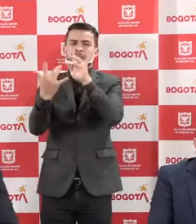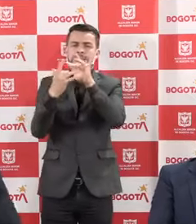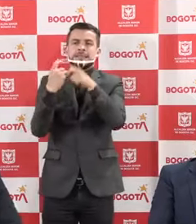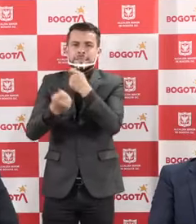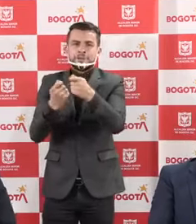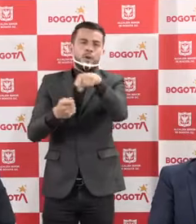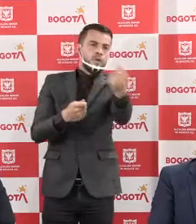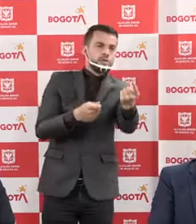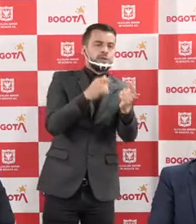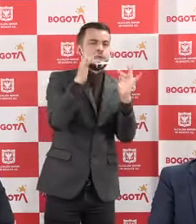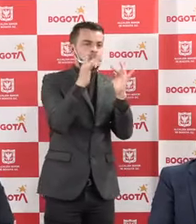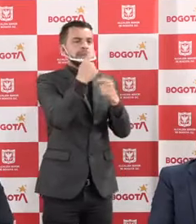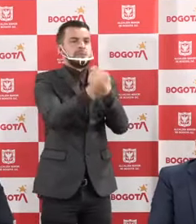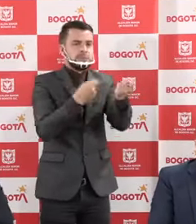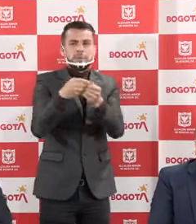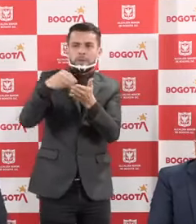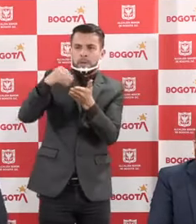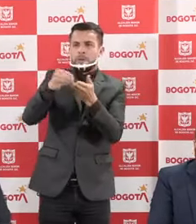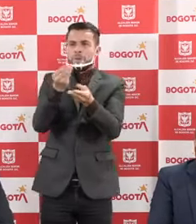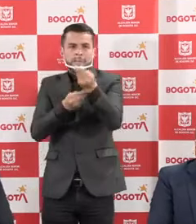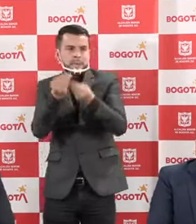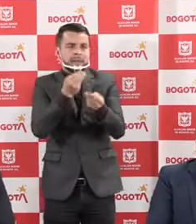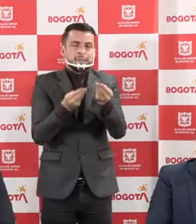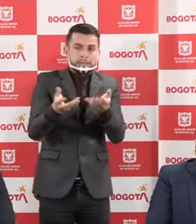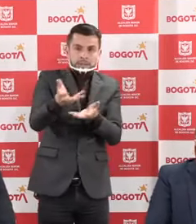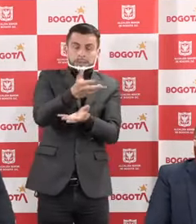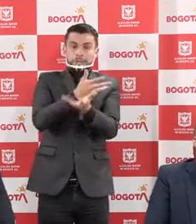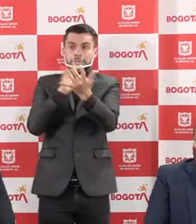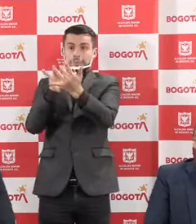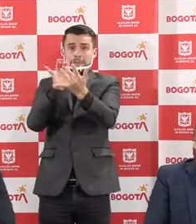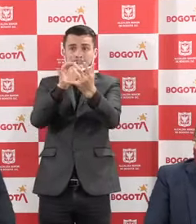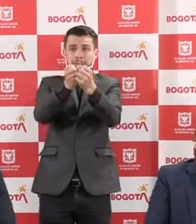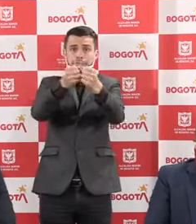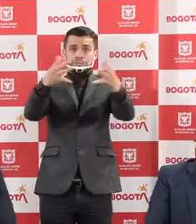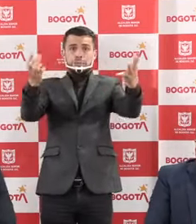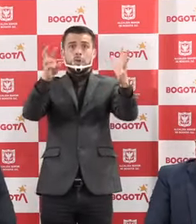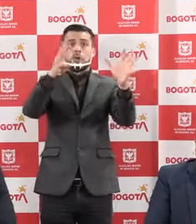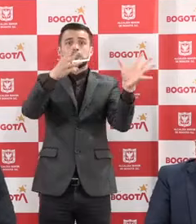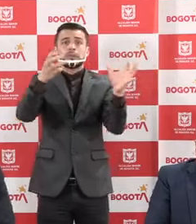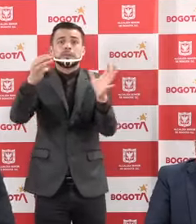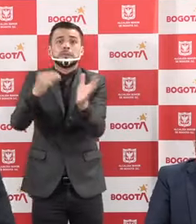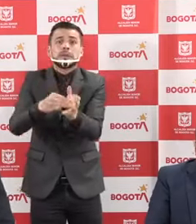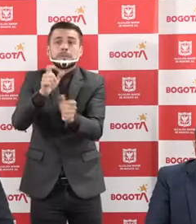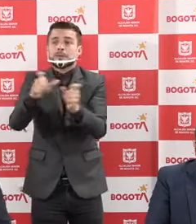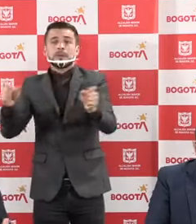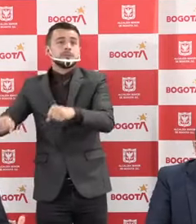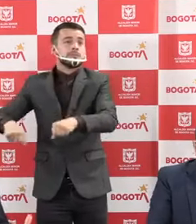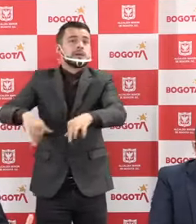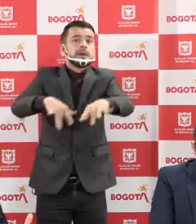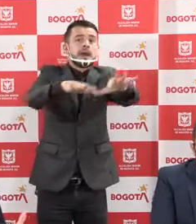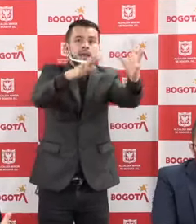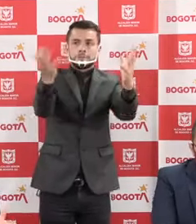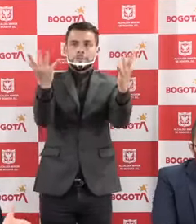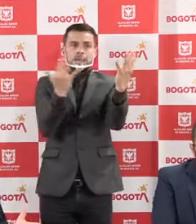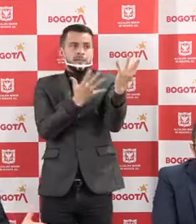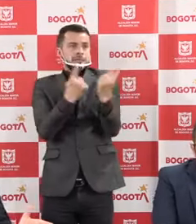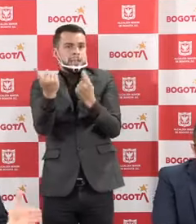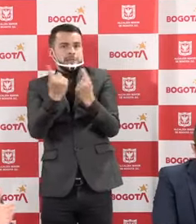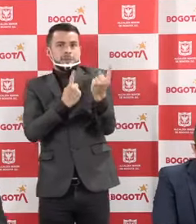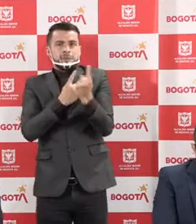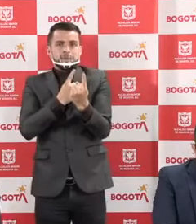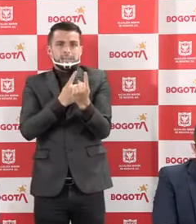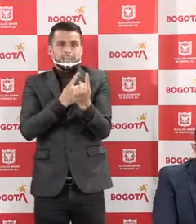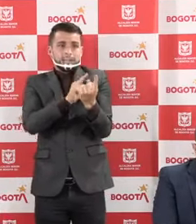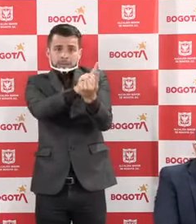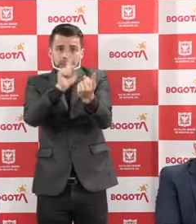no solo porque abarca más de 800.000 personas en interacción el comercio al detal sino por justamente esa naturaleza encontrarse con